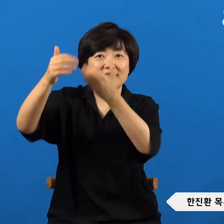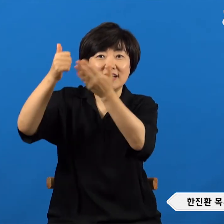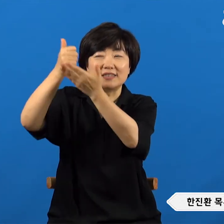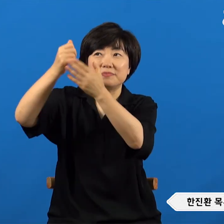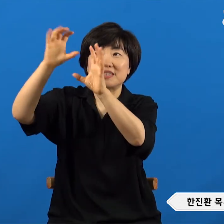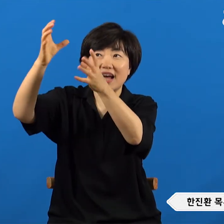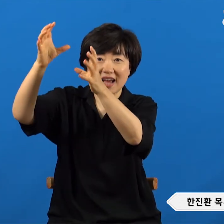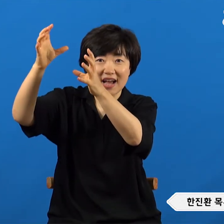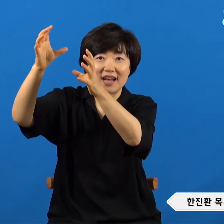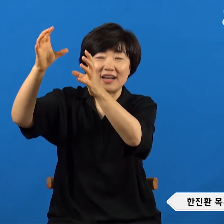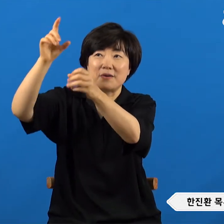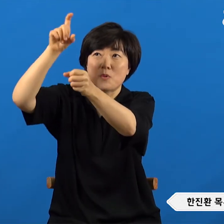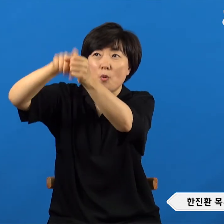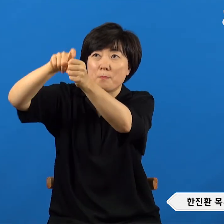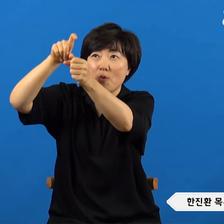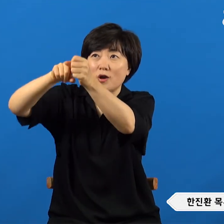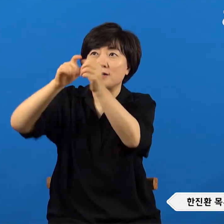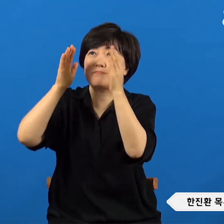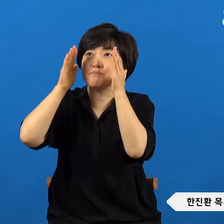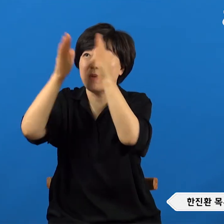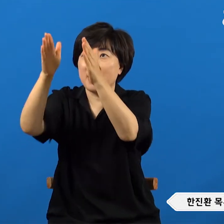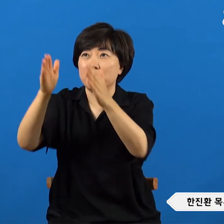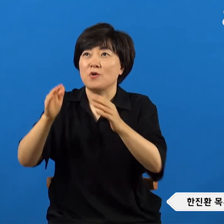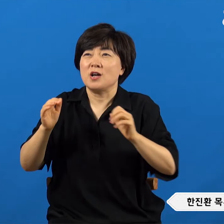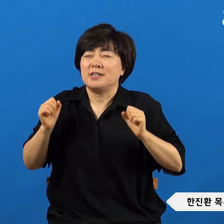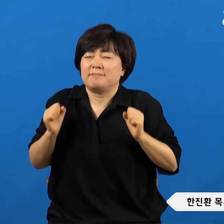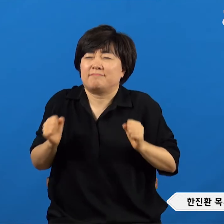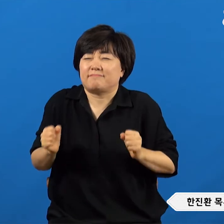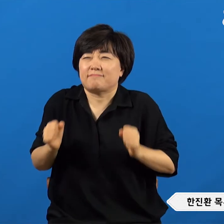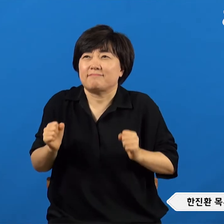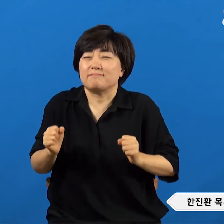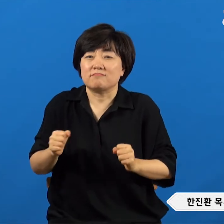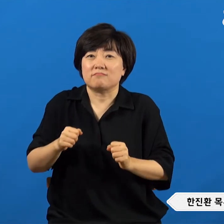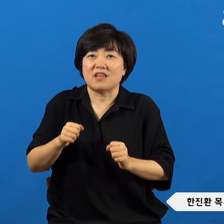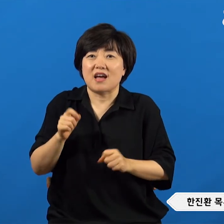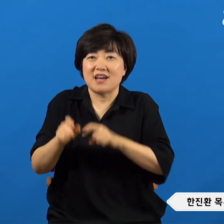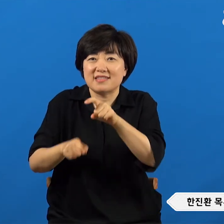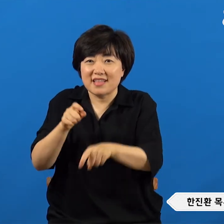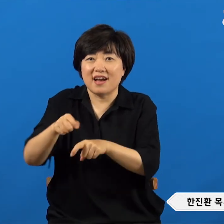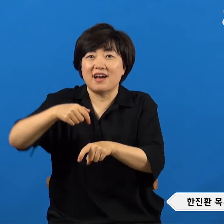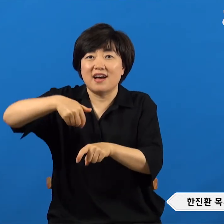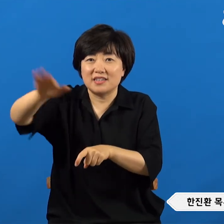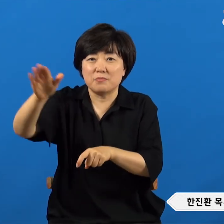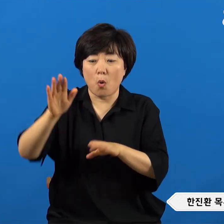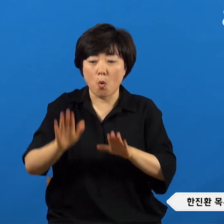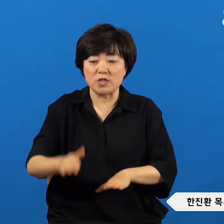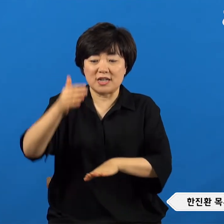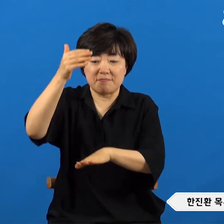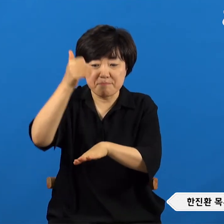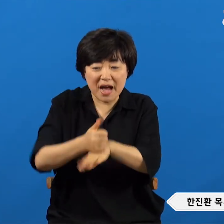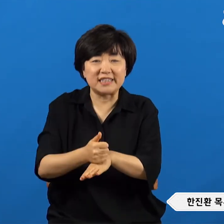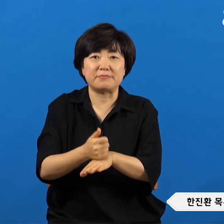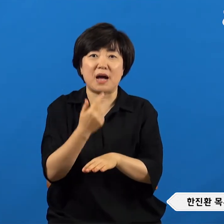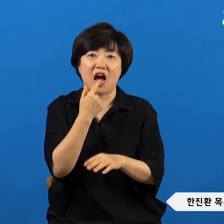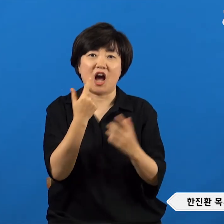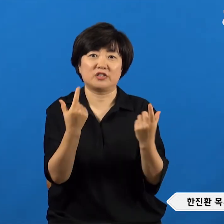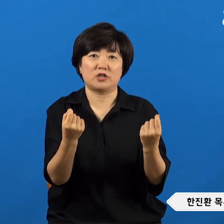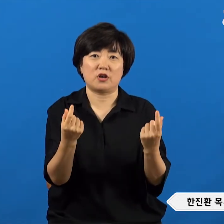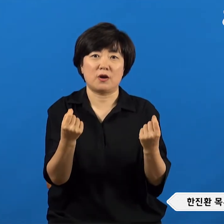하나님 나라라는 그 목적을 바라보고 달려가되 오늘 하루가 마치 마지막인